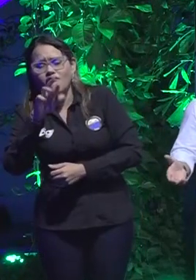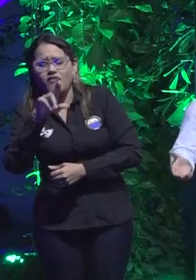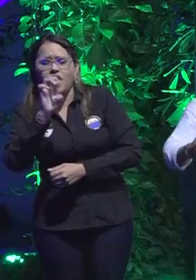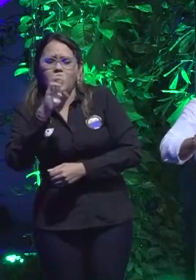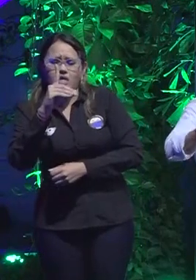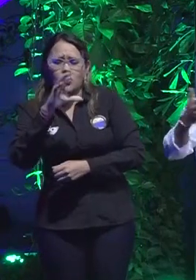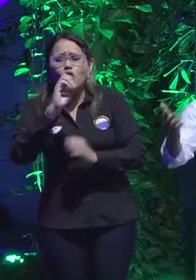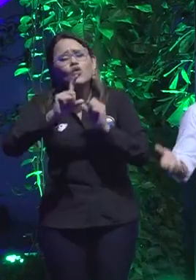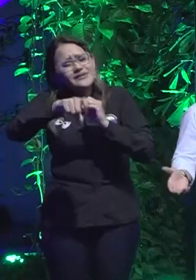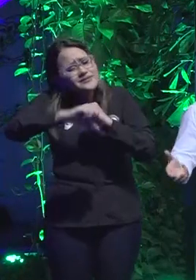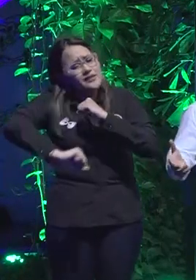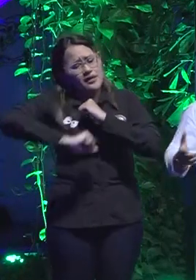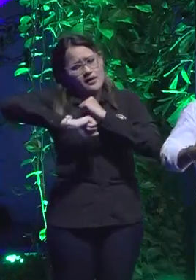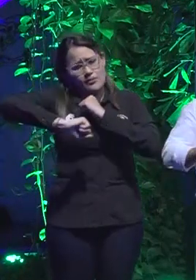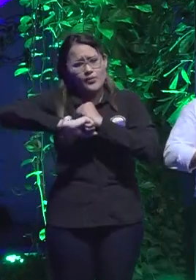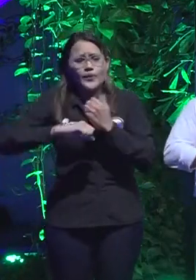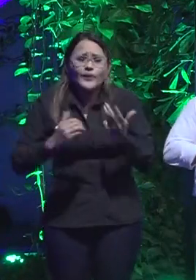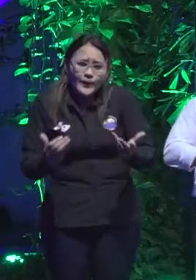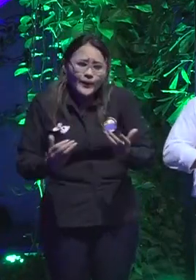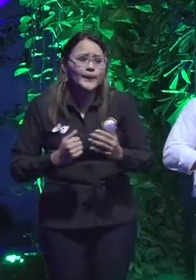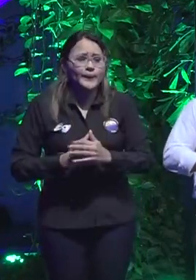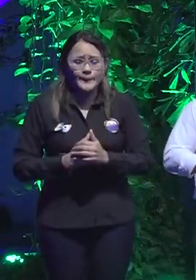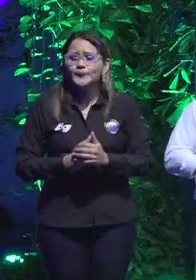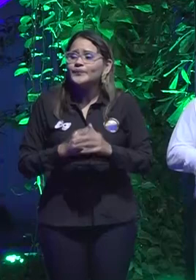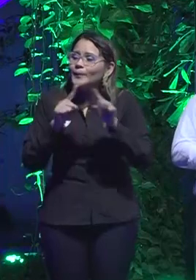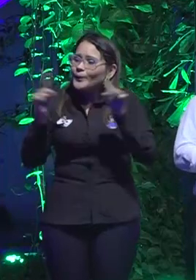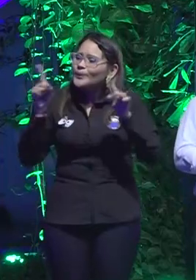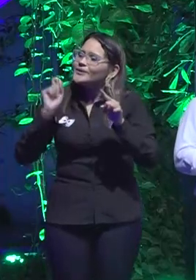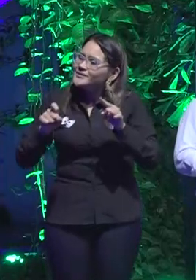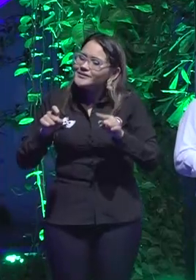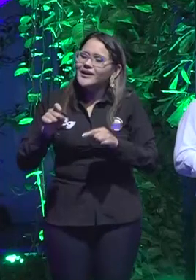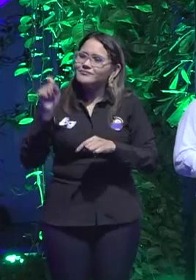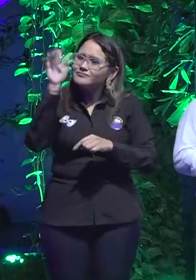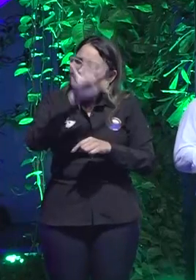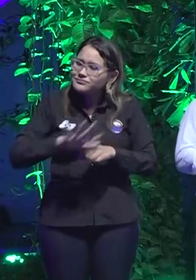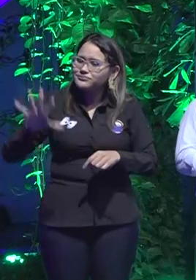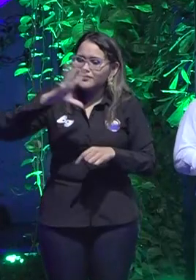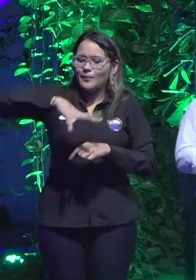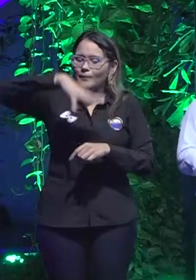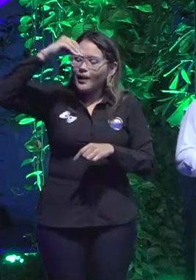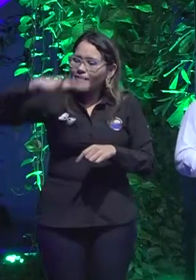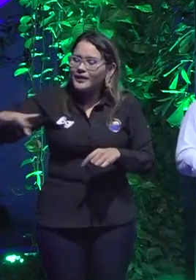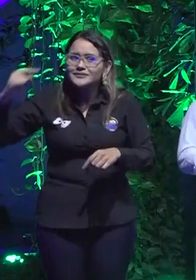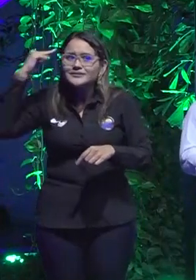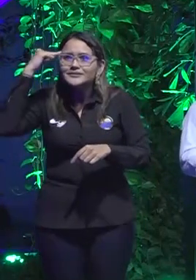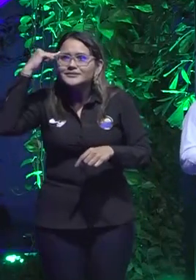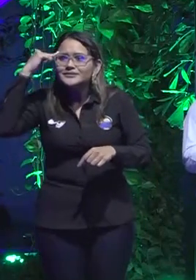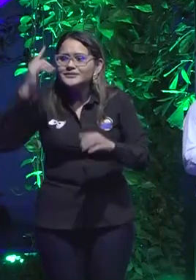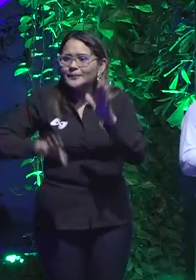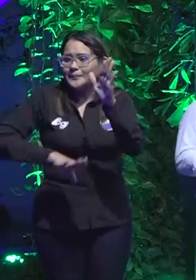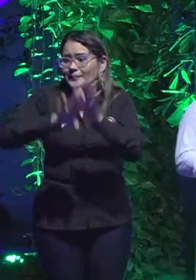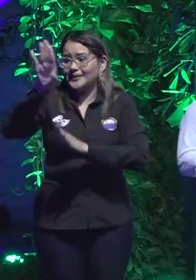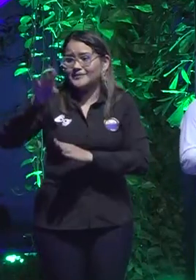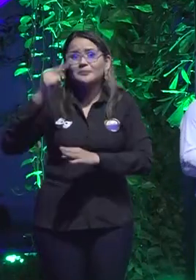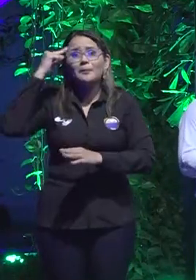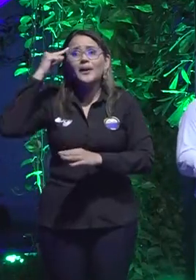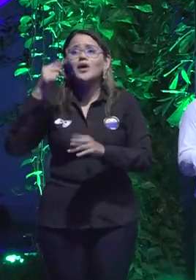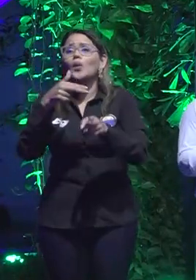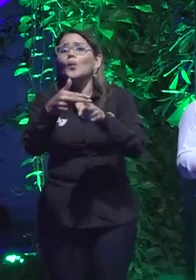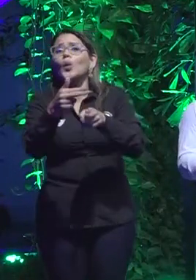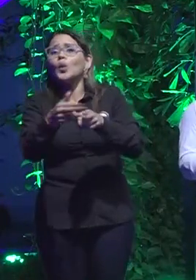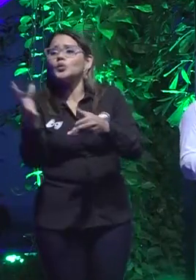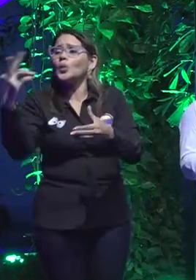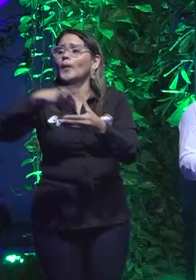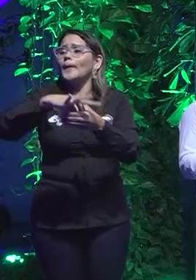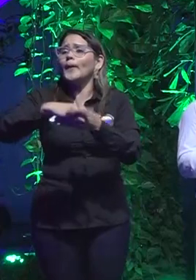hecho, en algún momento lo harán, pero el territorio tiene que ir más allá de... pensar más allá de las próximas elecciones y pensar de verdad